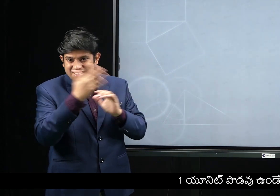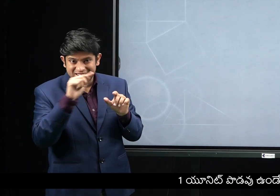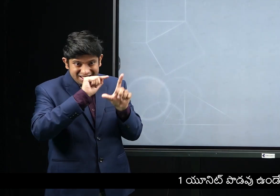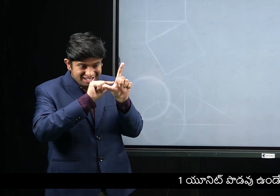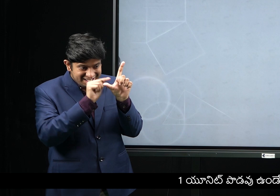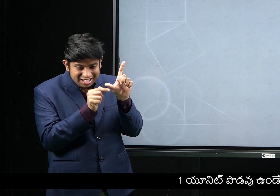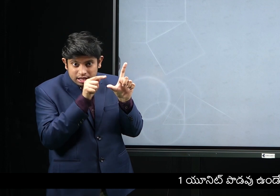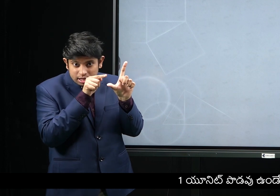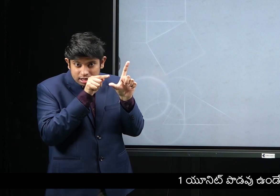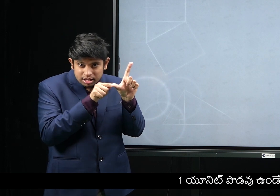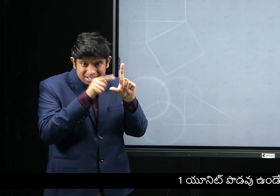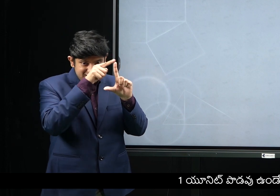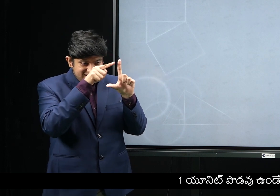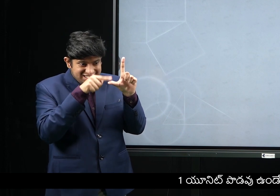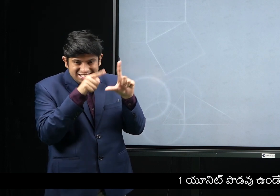వన్ యూనిట్ పొడవు ఉండే